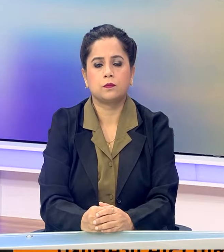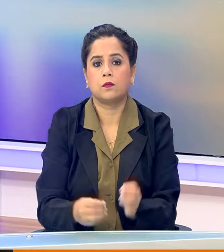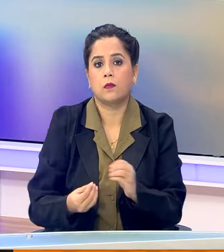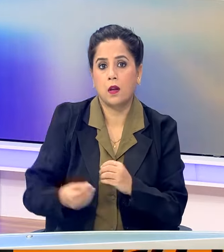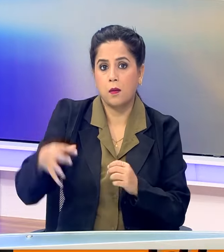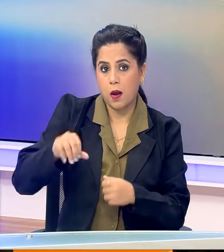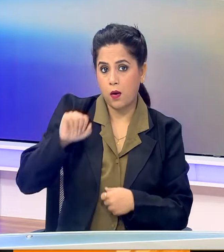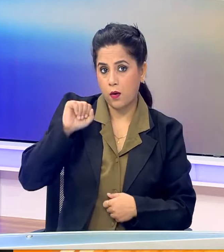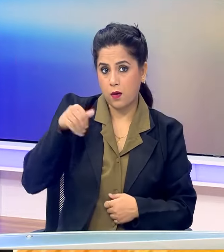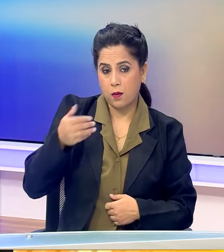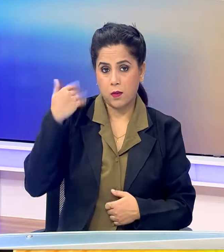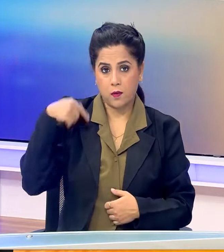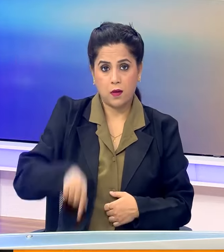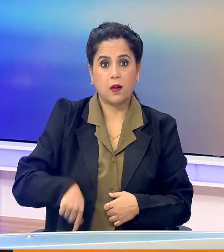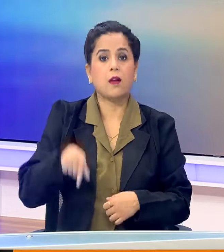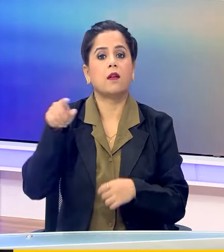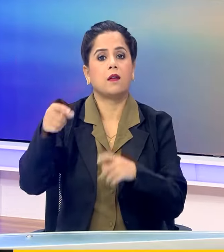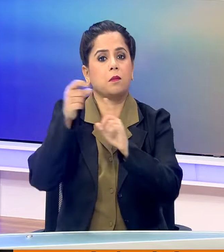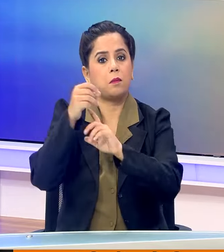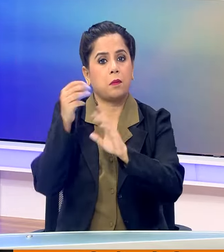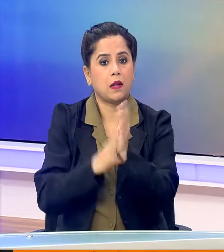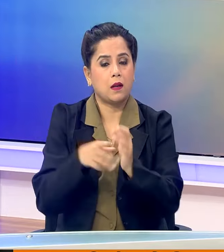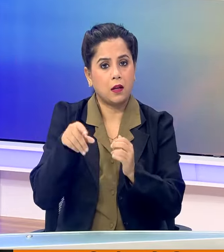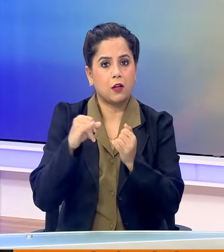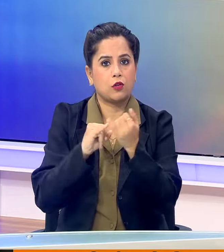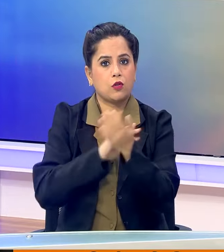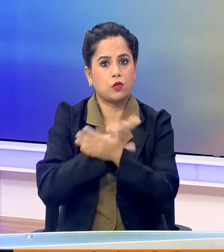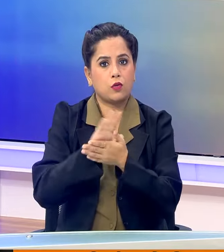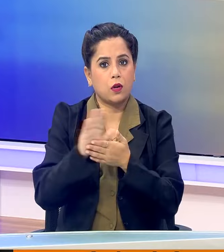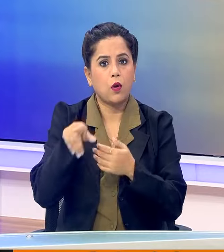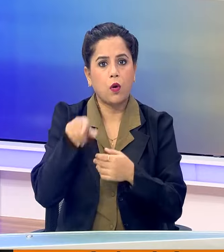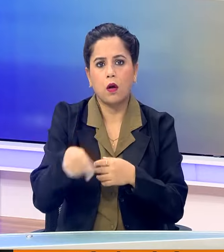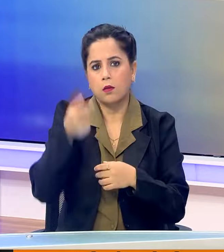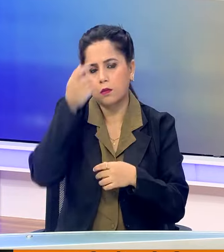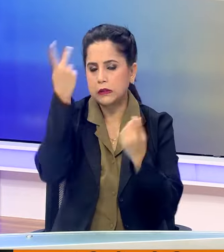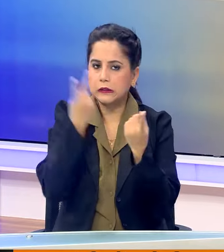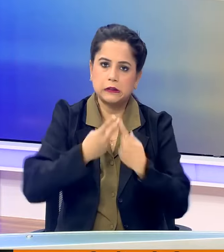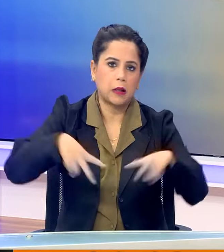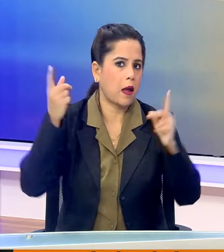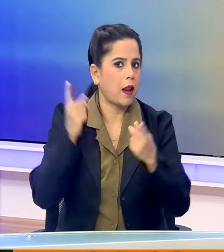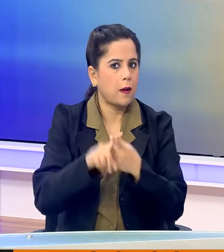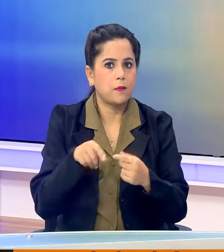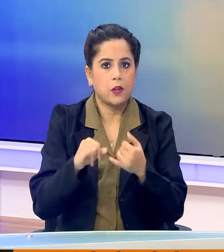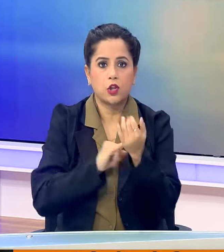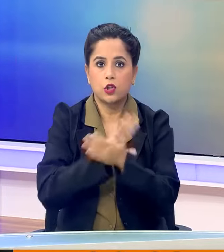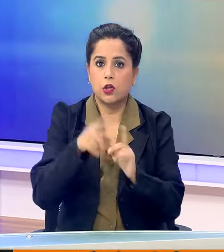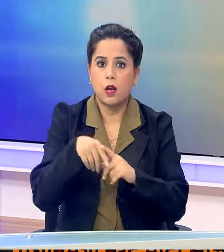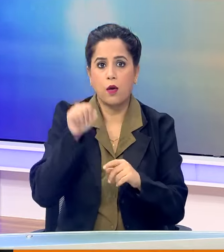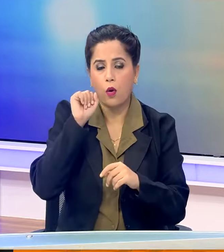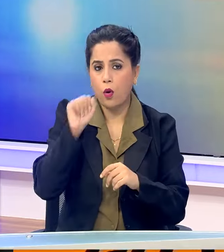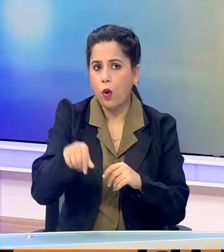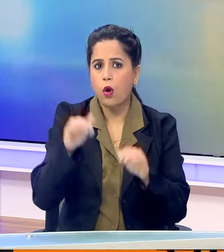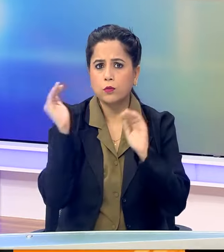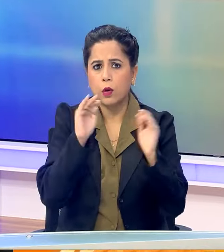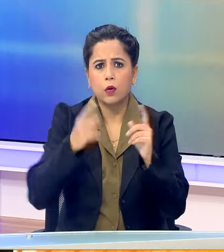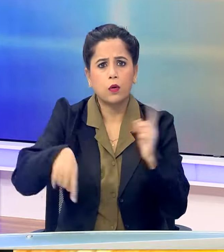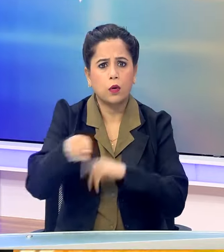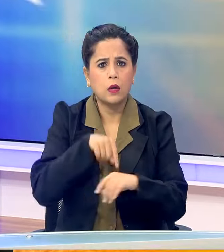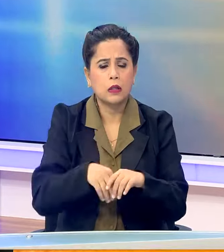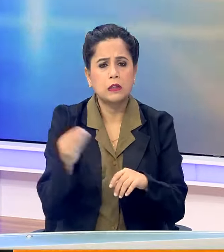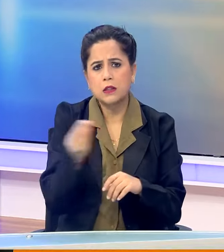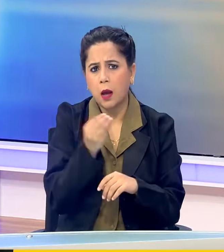बांग्लादेश की अपदस्थ पूर्व प्रधानमंत्री शेख हसीना की मुश्किलें और बढ़ गई हैं शेख हसीना और उनके सहयोगियों के खिलाफ